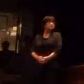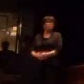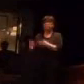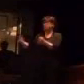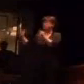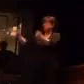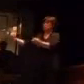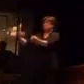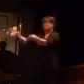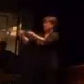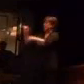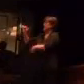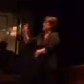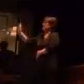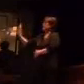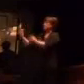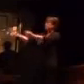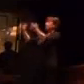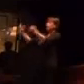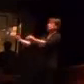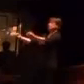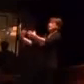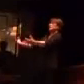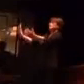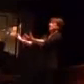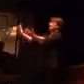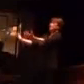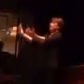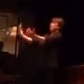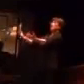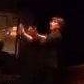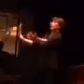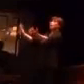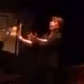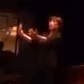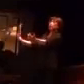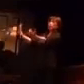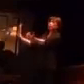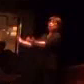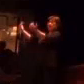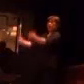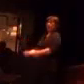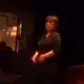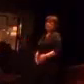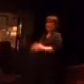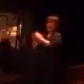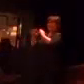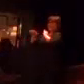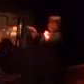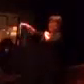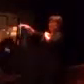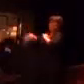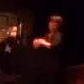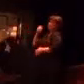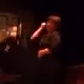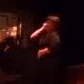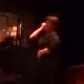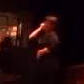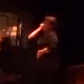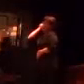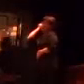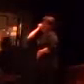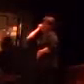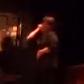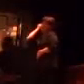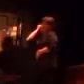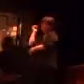。会場が大変公共支部でございまして、お話が聞きた